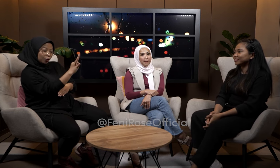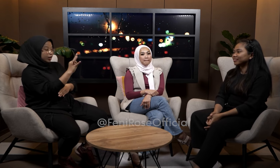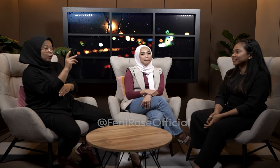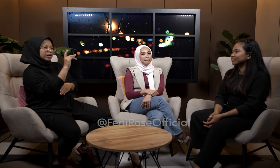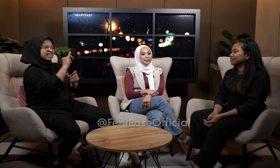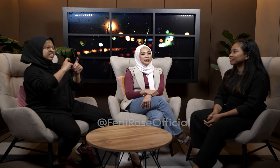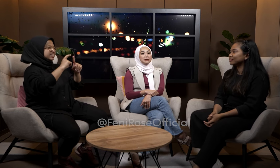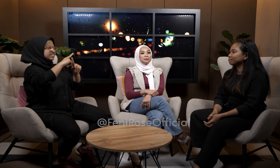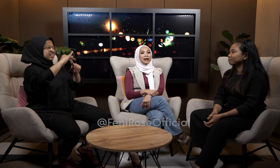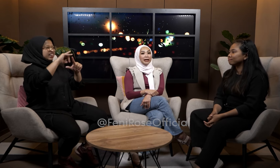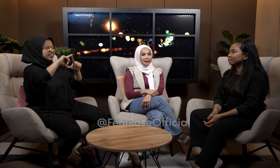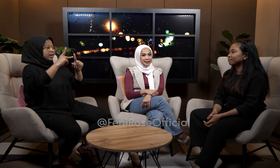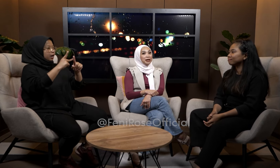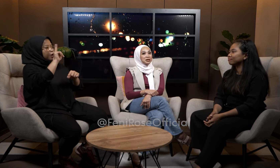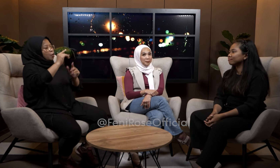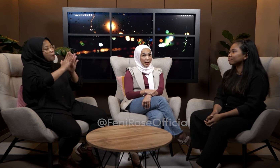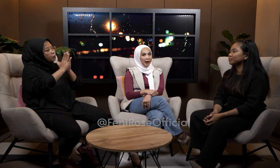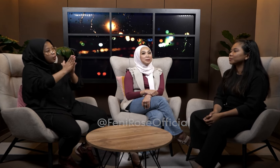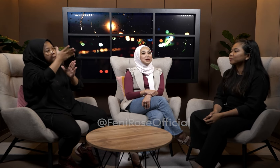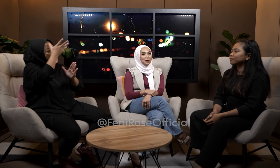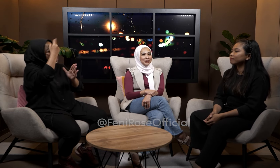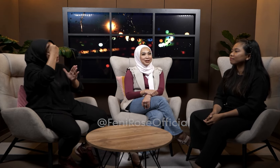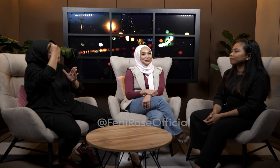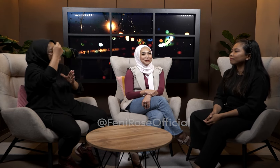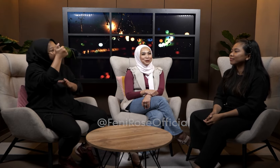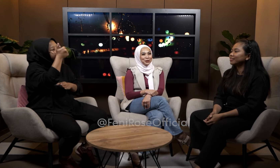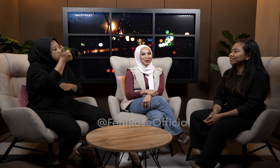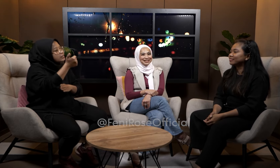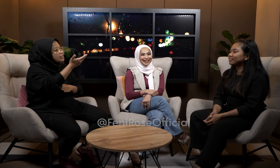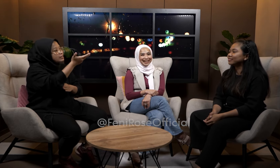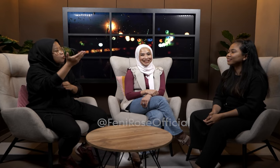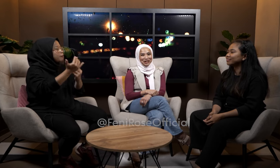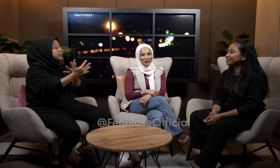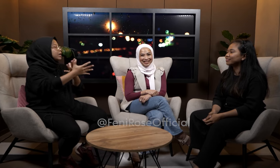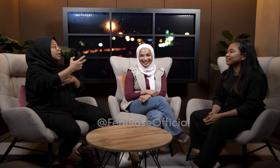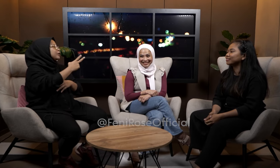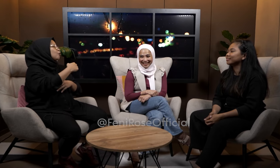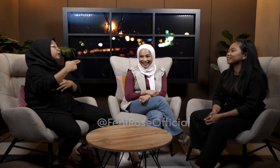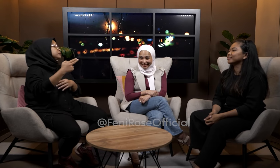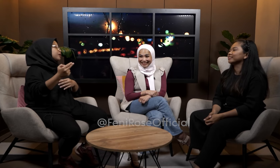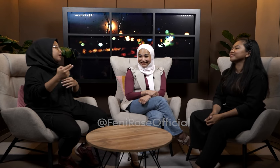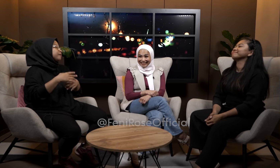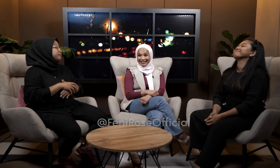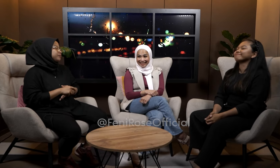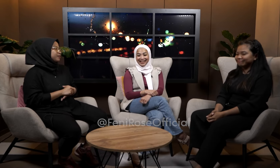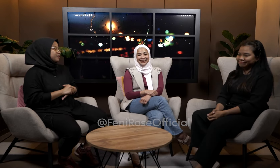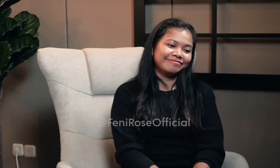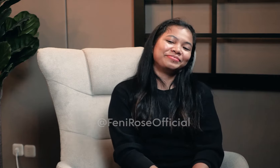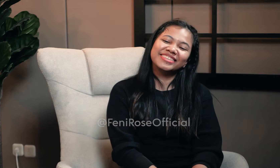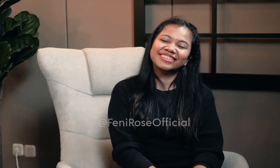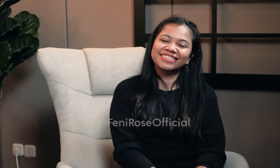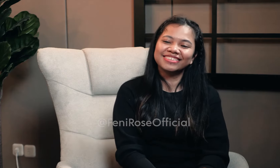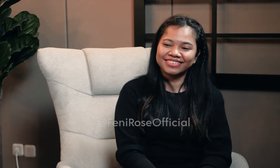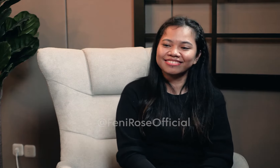ya pakilah istilah yang bisa dipahami oleh seluruh masyarakat Indonesia ya Iya enggak